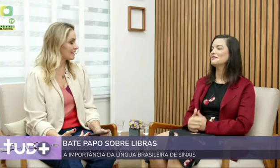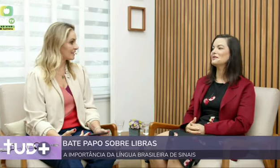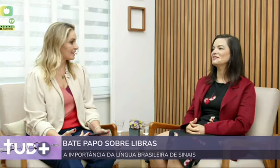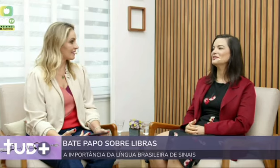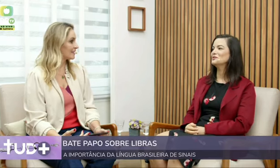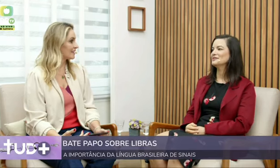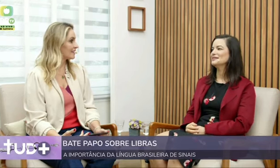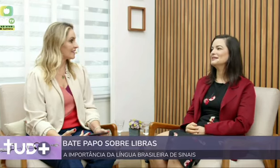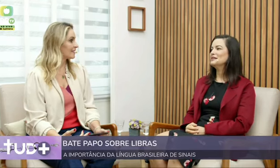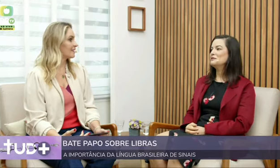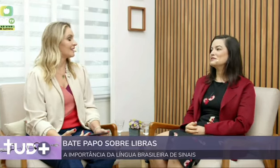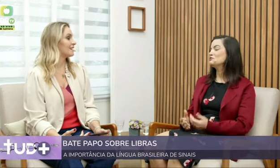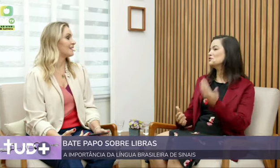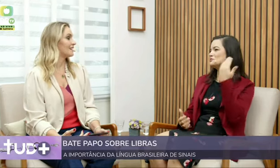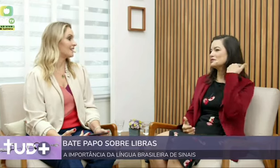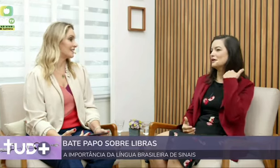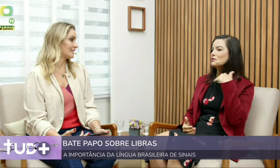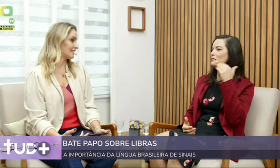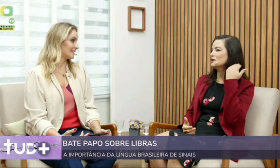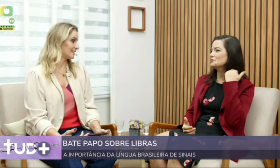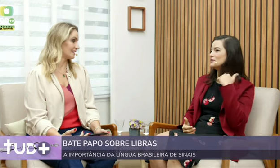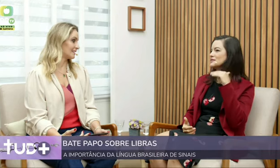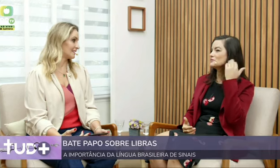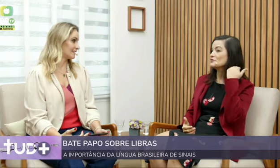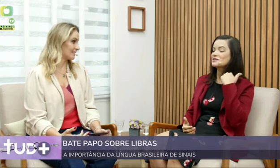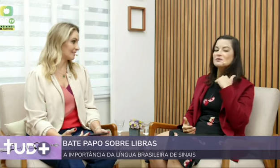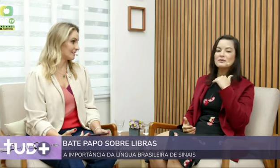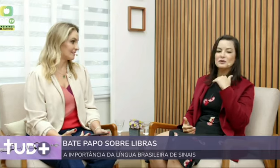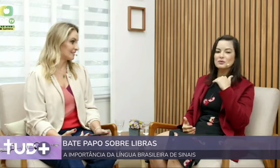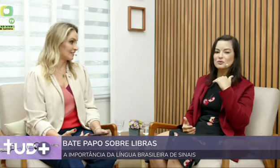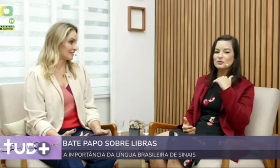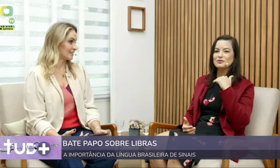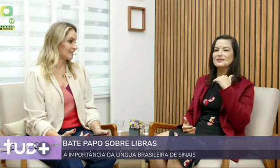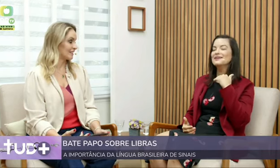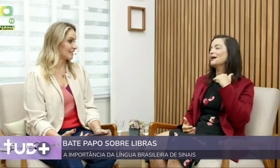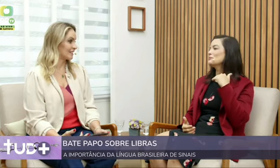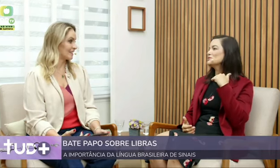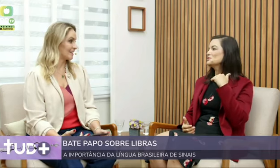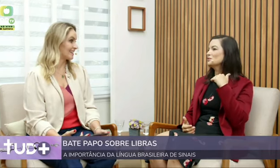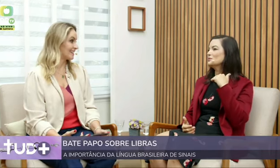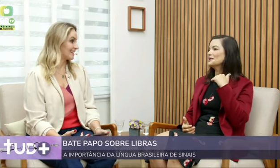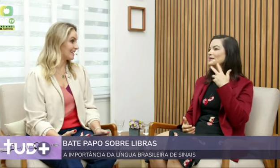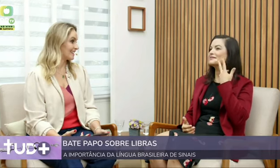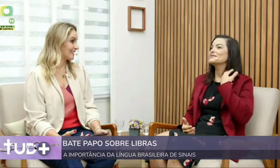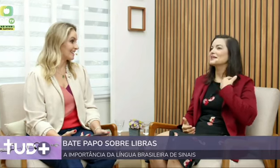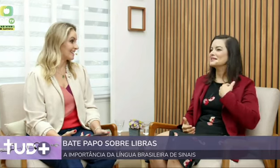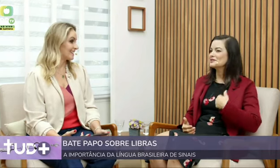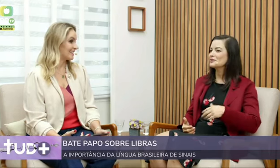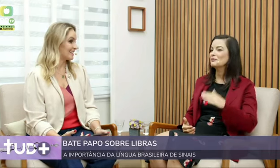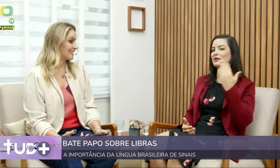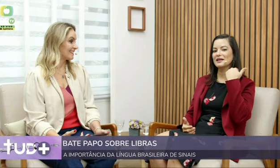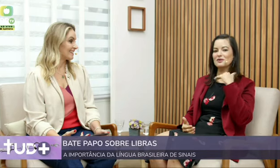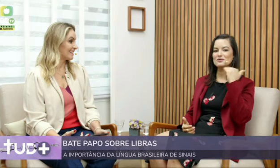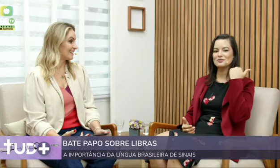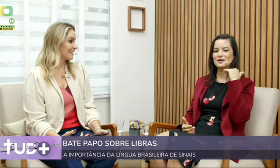leva para a vida toda. Se fosse um sinal no cabelo, por exemplo, estivesse com o cabelo curto, a pessoa crescesse o cabelo, ela ia continuar